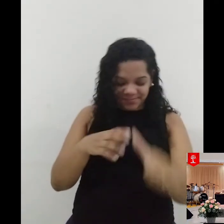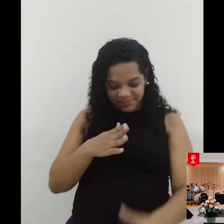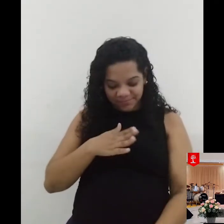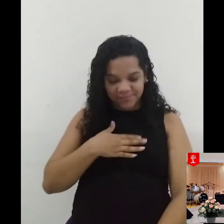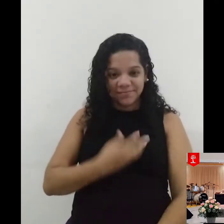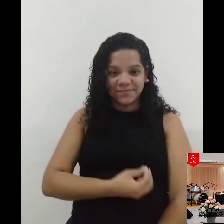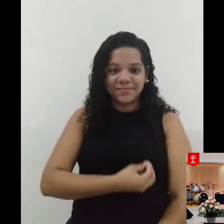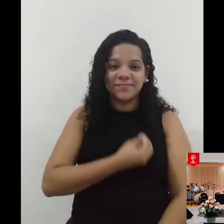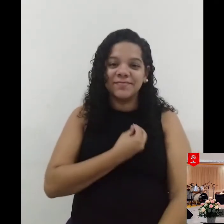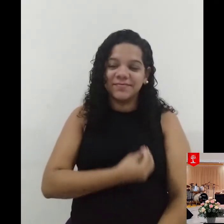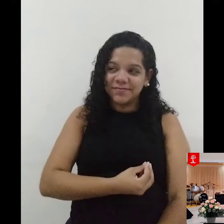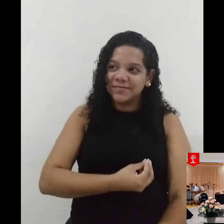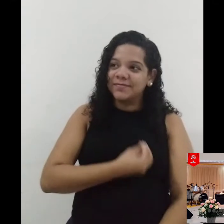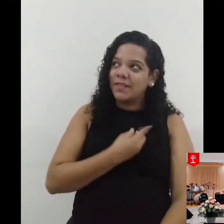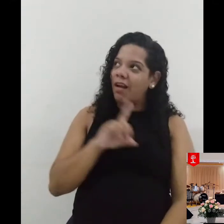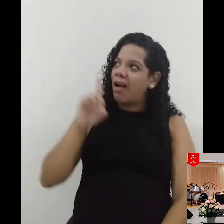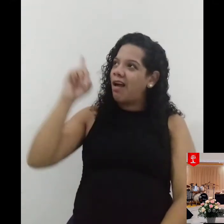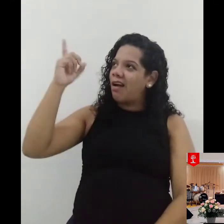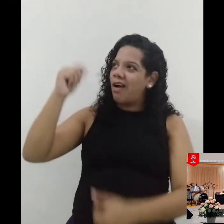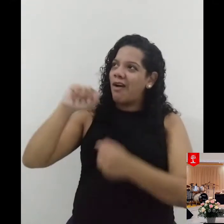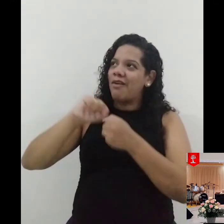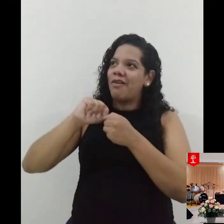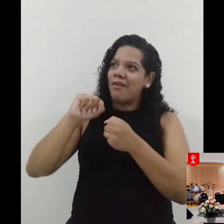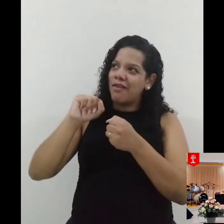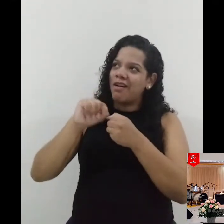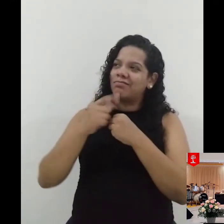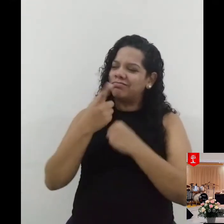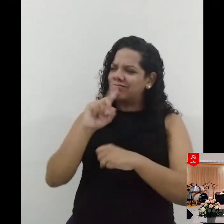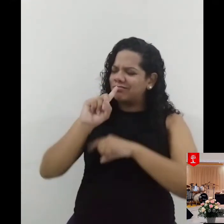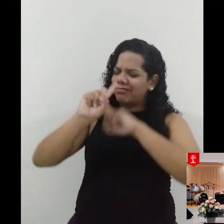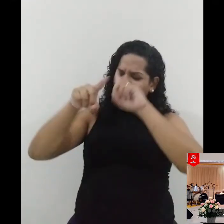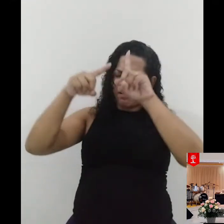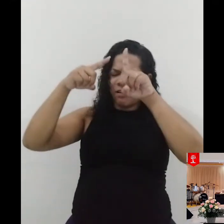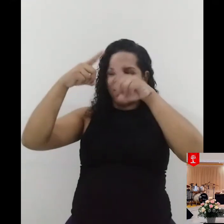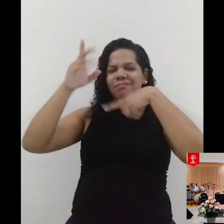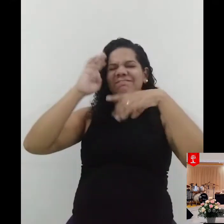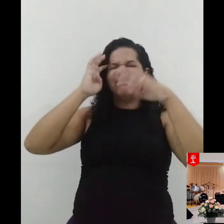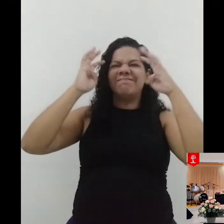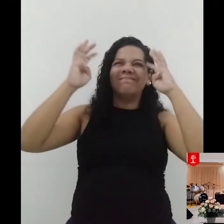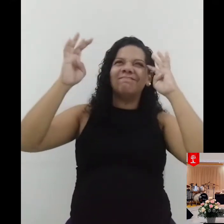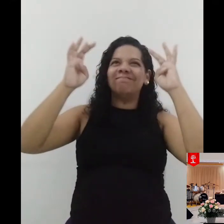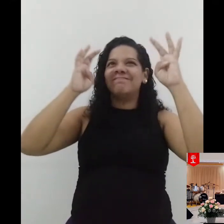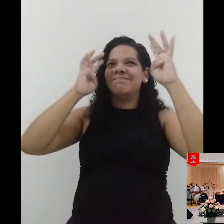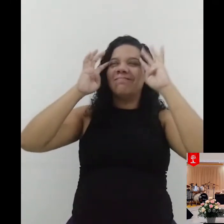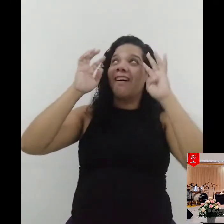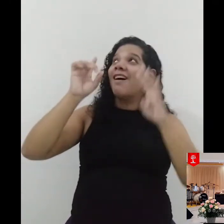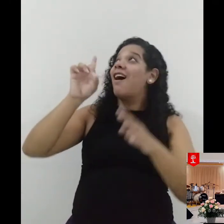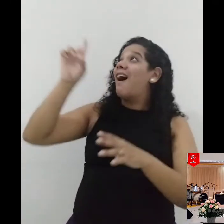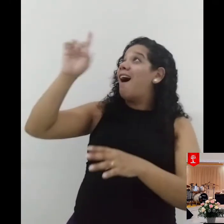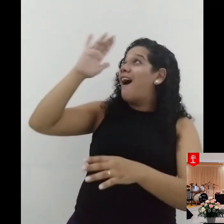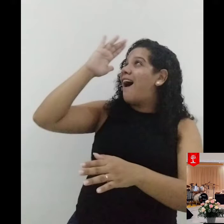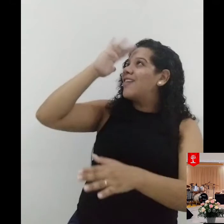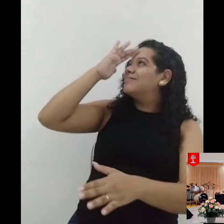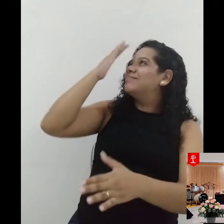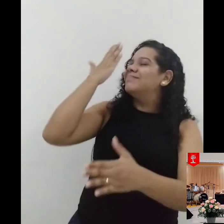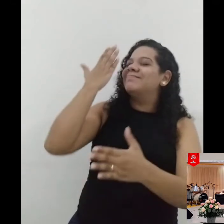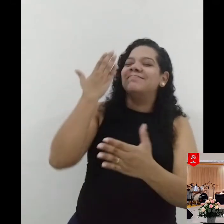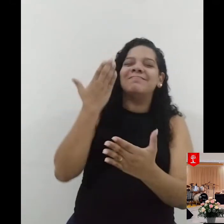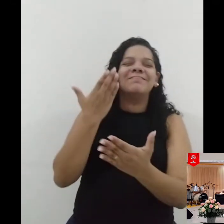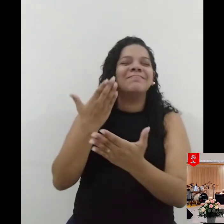e isso é tudo. Só vivo pra você. Não sou do mundo, não.